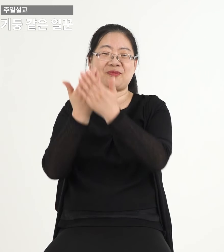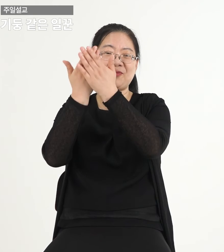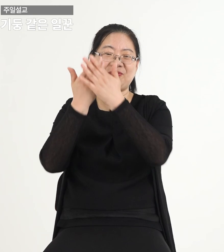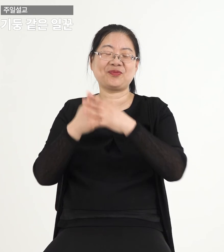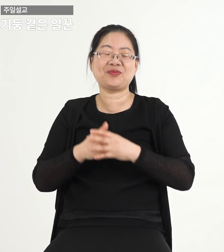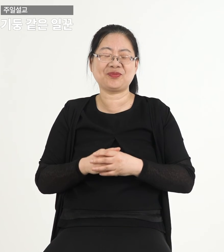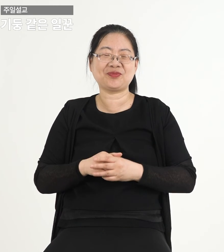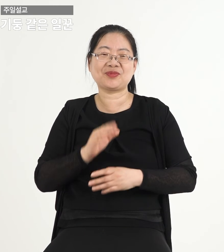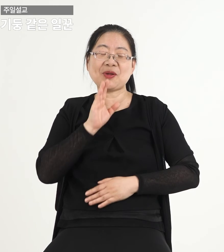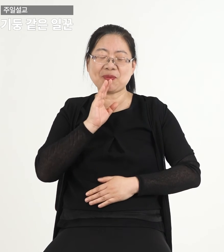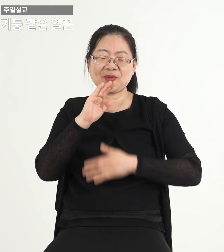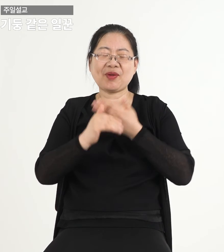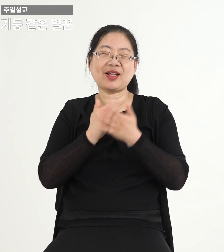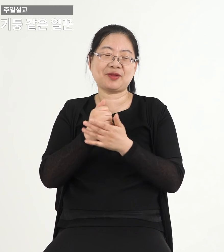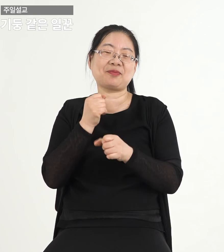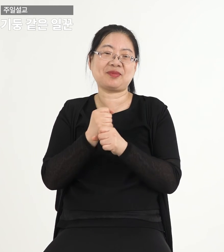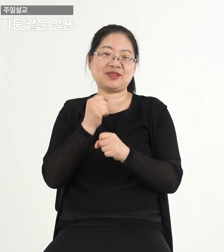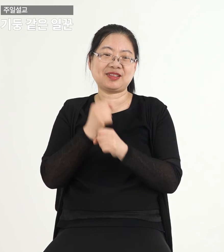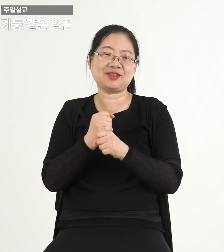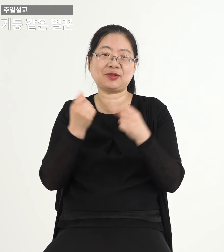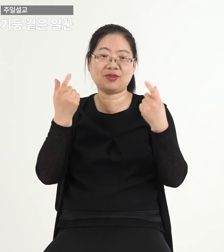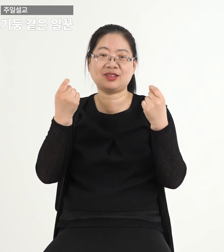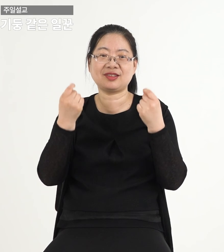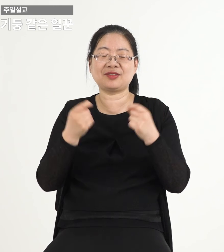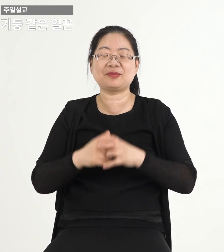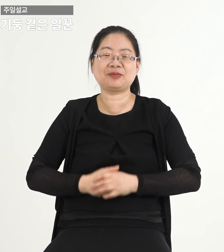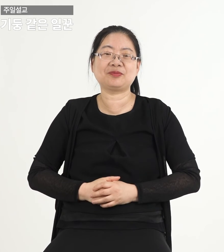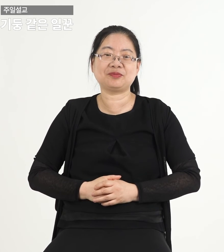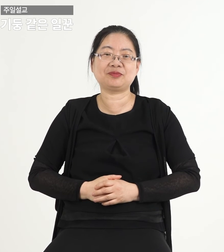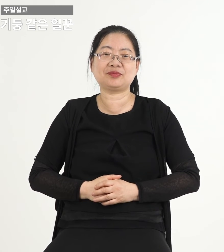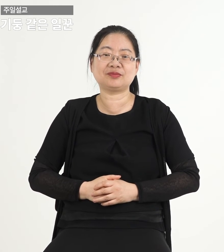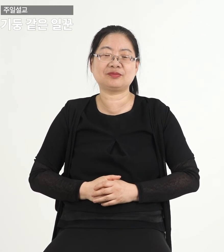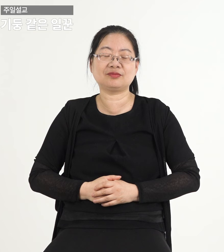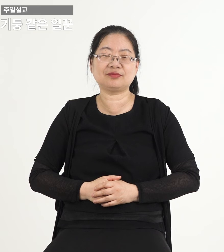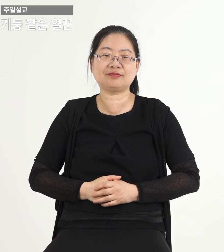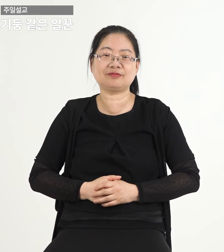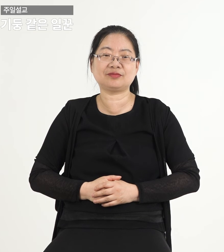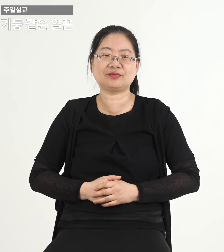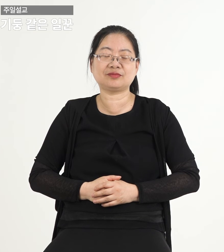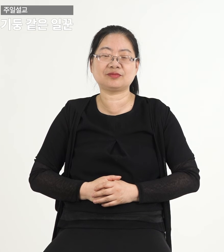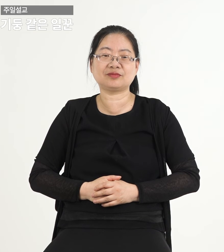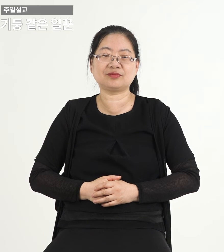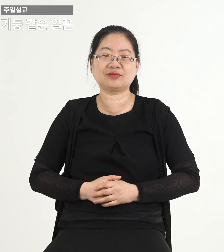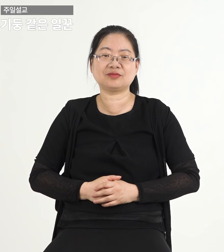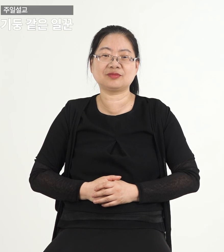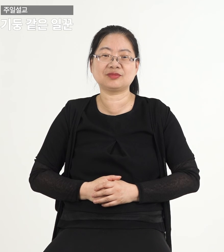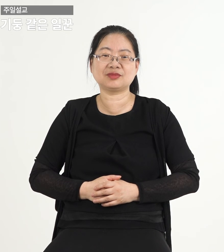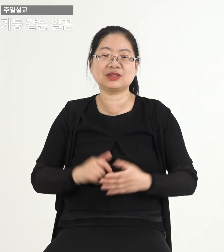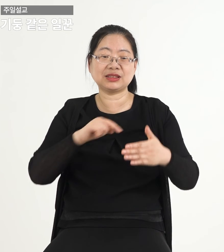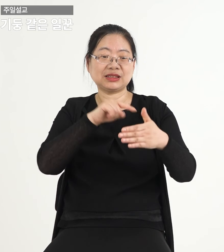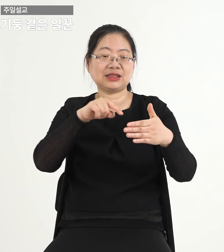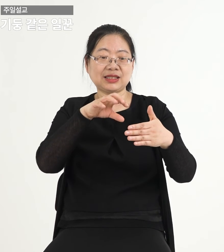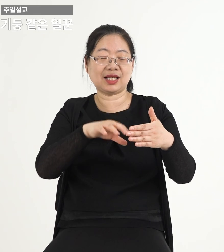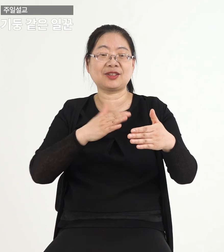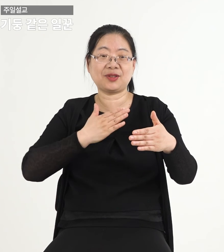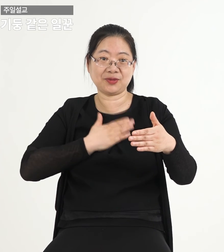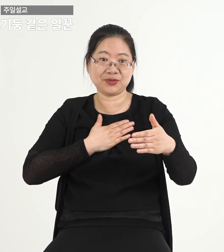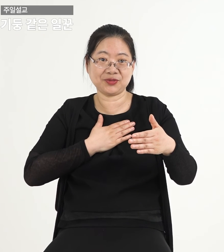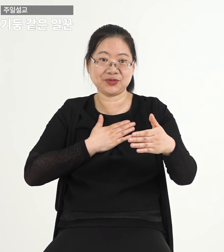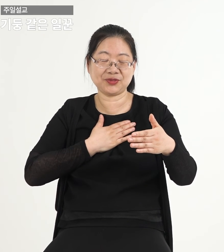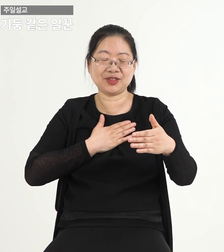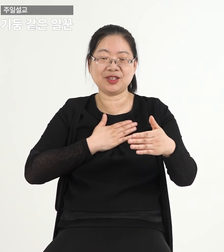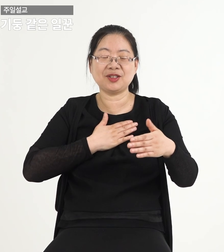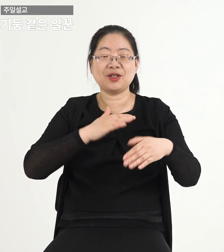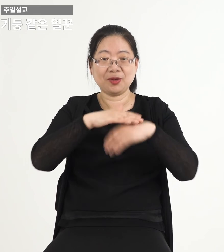정말 하나님이 만들어 가시는구나. 믿습니까? 그 속에 우리도 붙들려